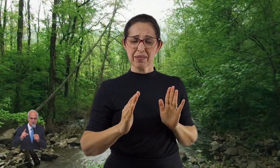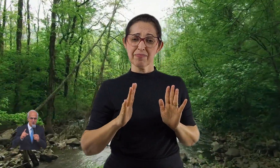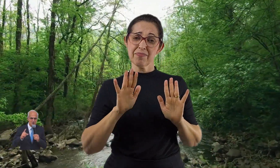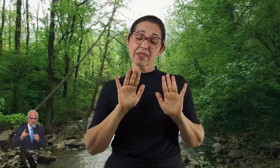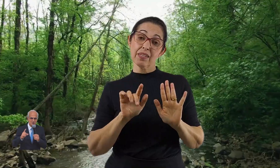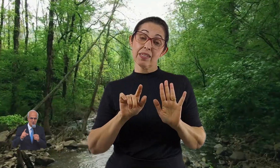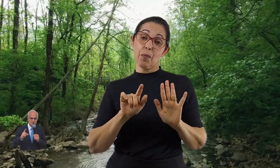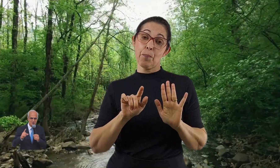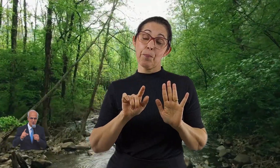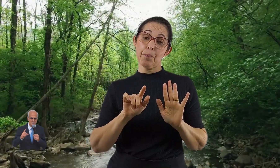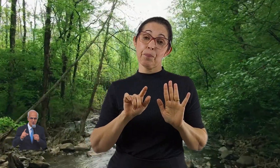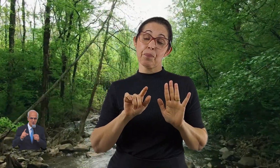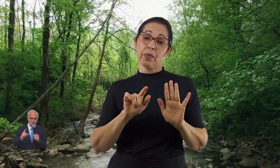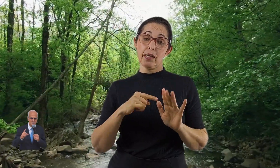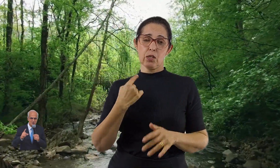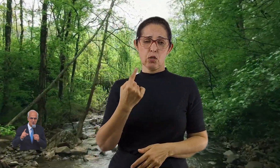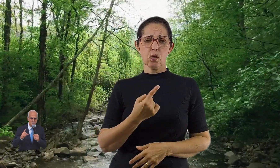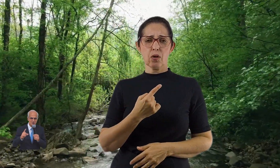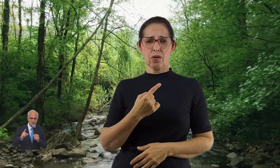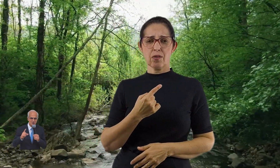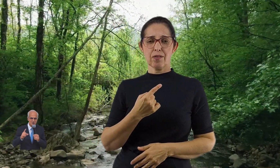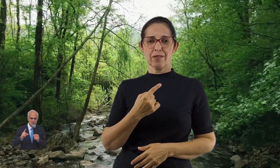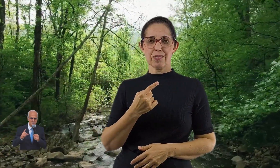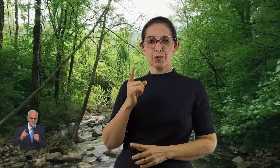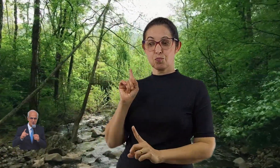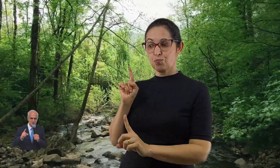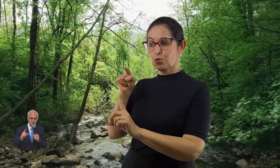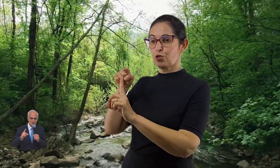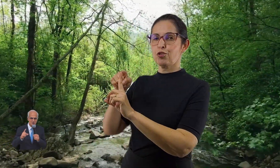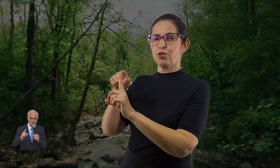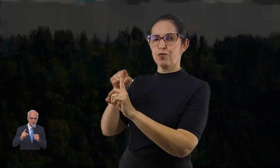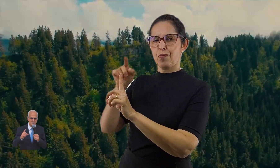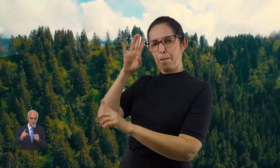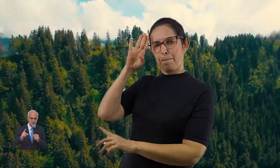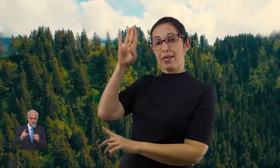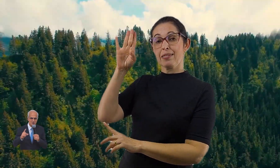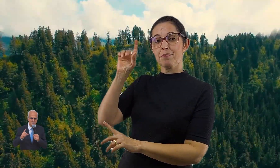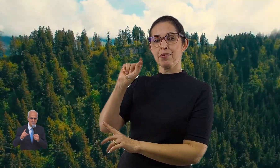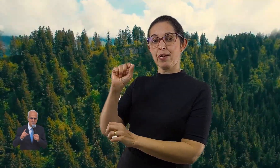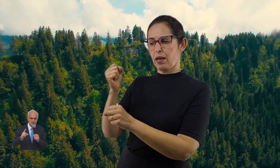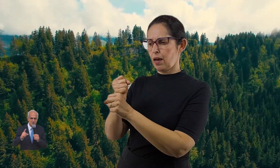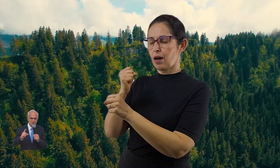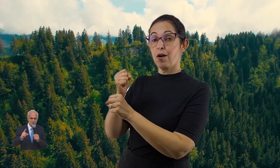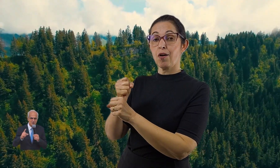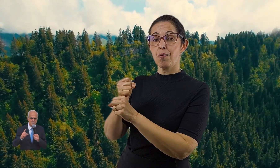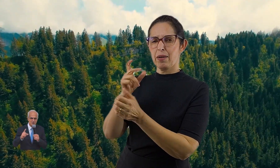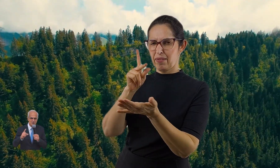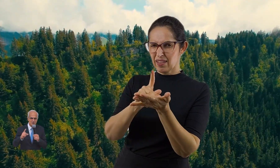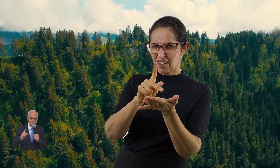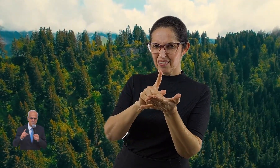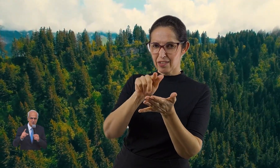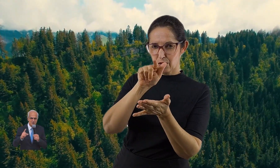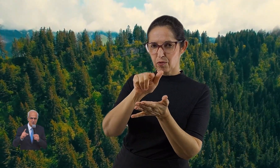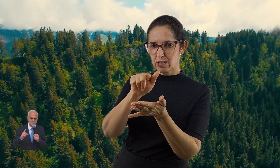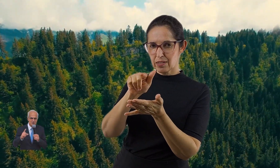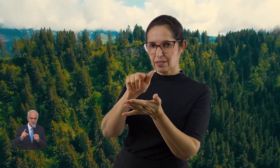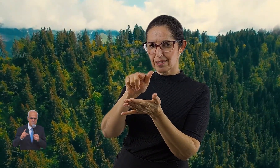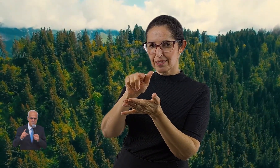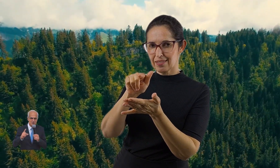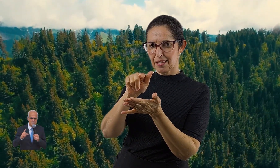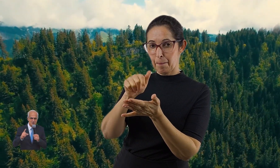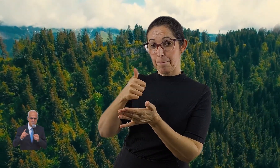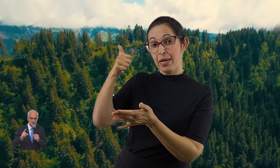preocupação fundamental do homem é a obra do Senhor. Isso é uma verdade para nós. Buscai primeiro o reino de Deus